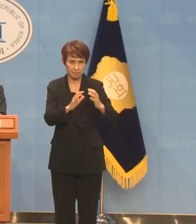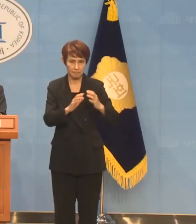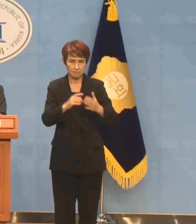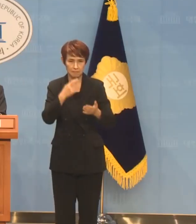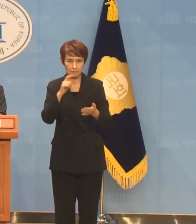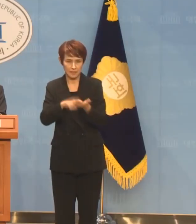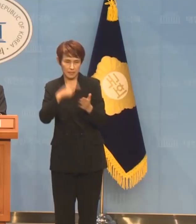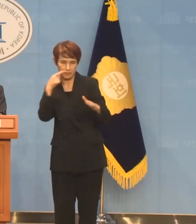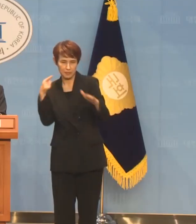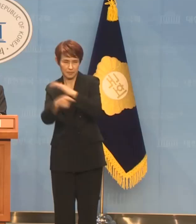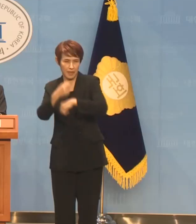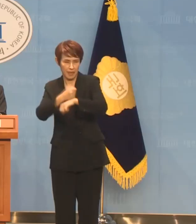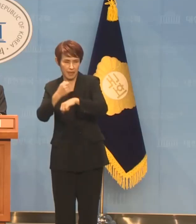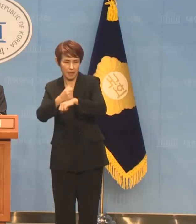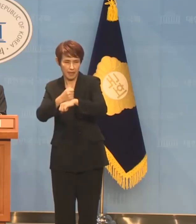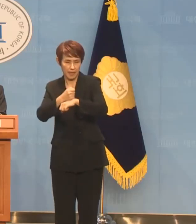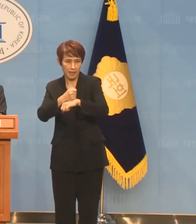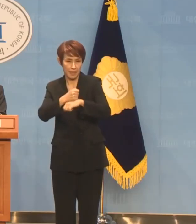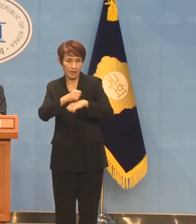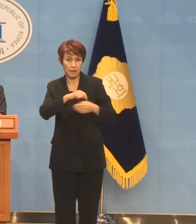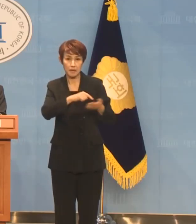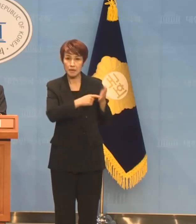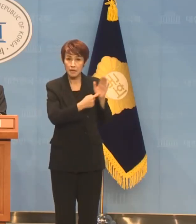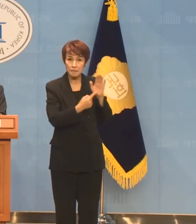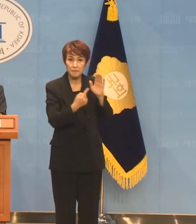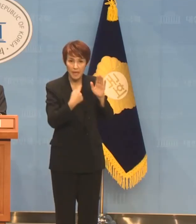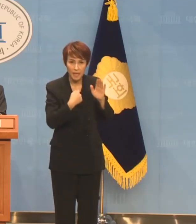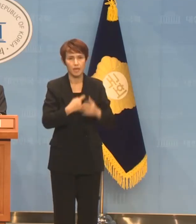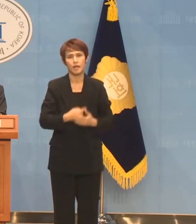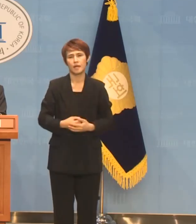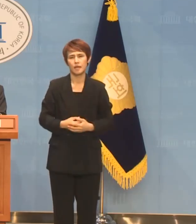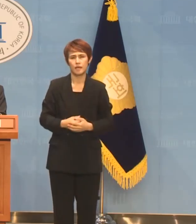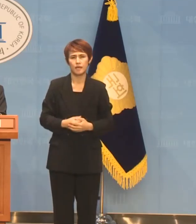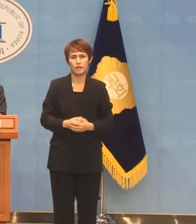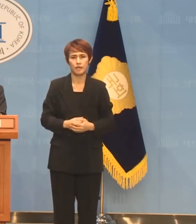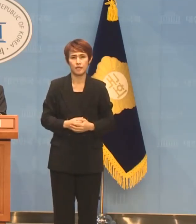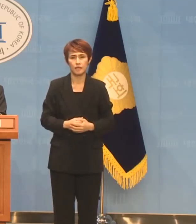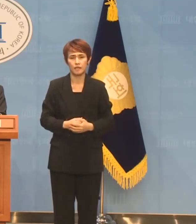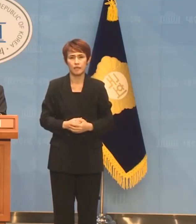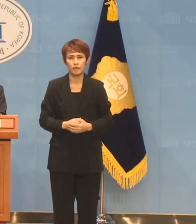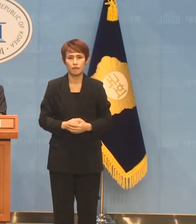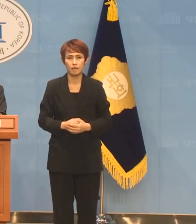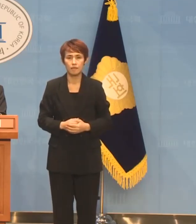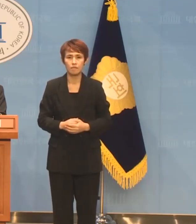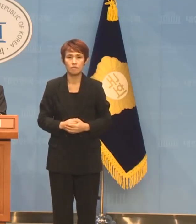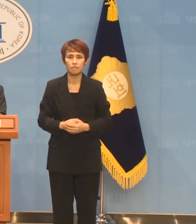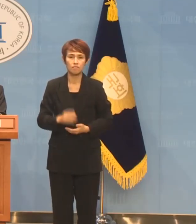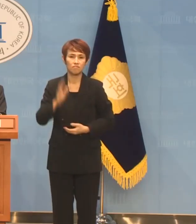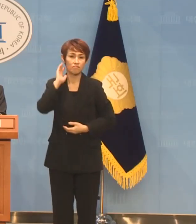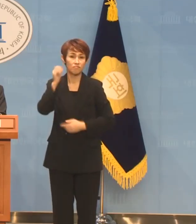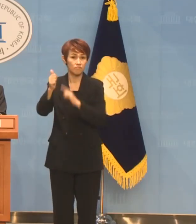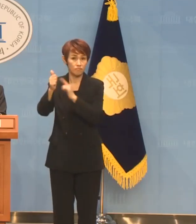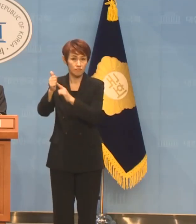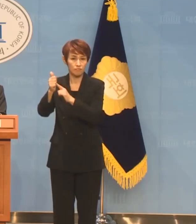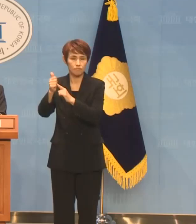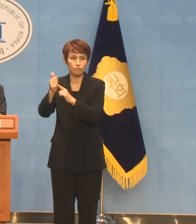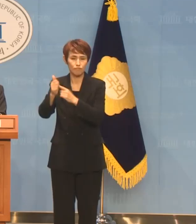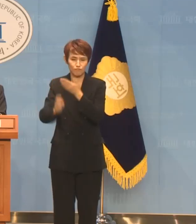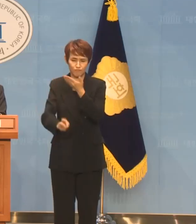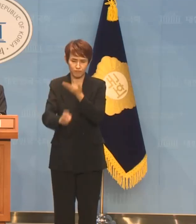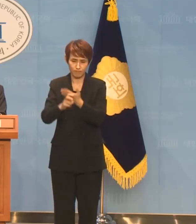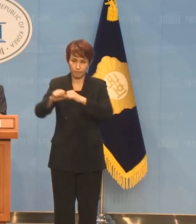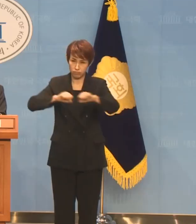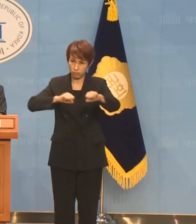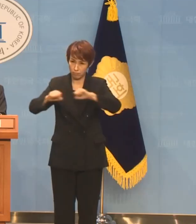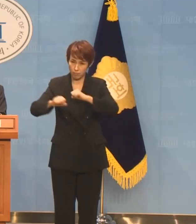계엄을 실행하겠다는 의도를 표명한 사실도 드러나고 있습니다. 내란 속의 윤석열이 시도한 불법